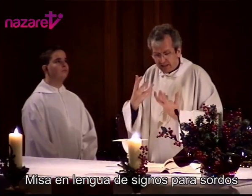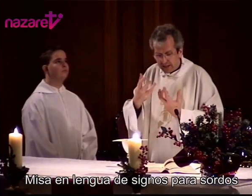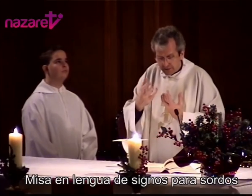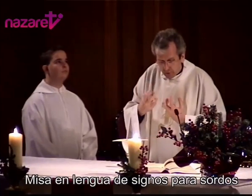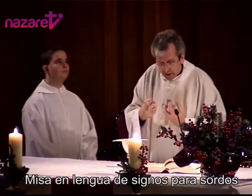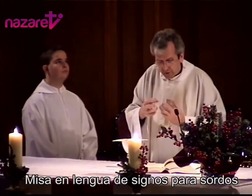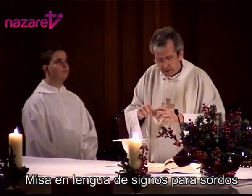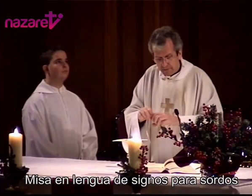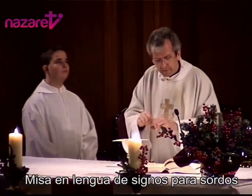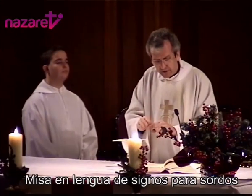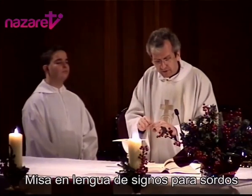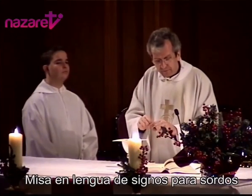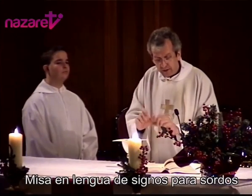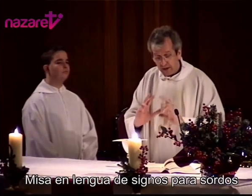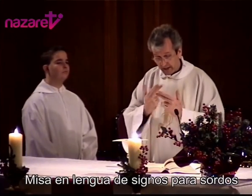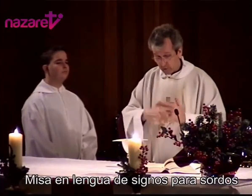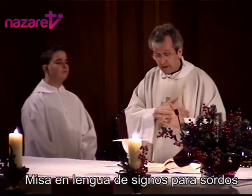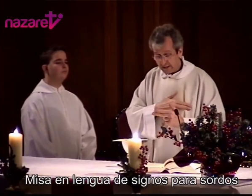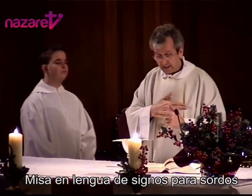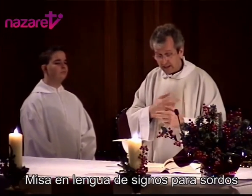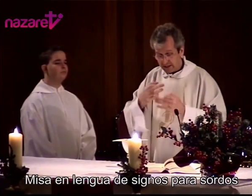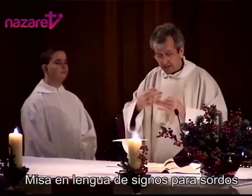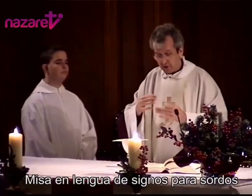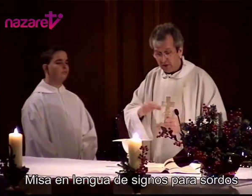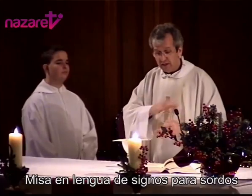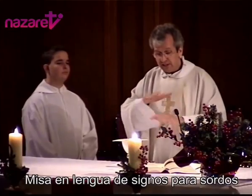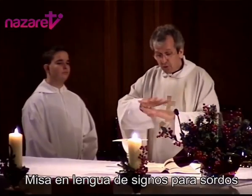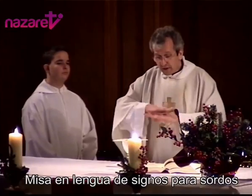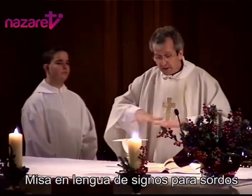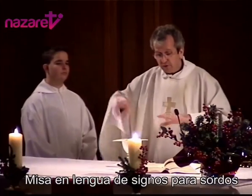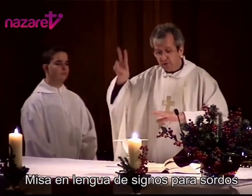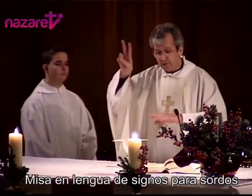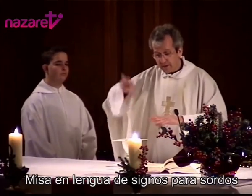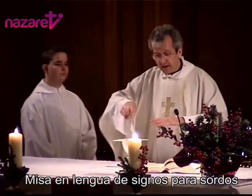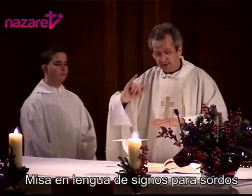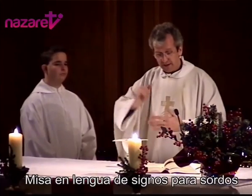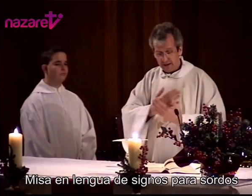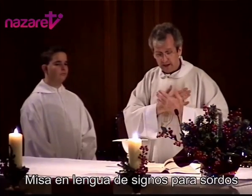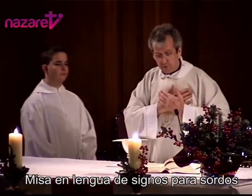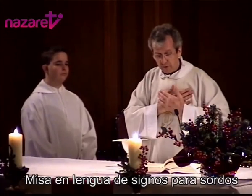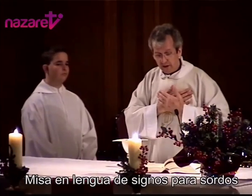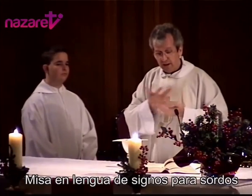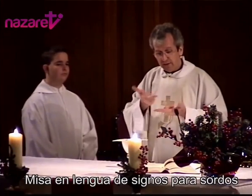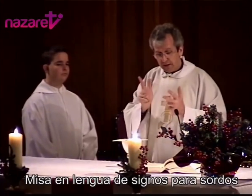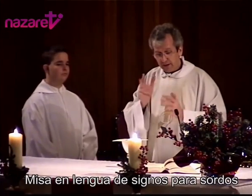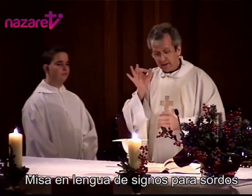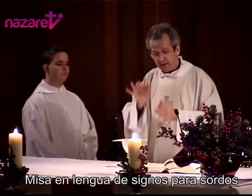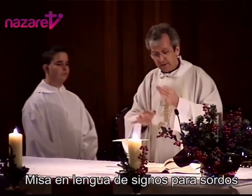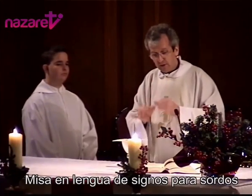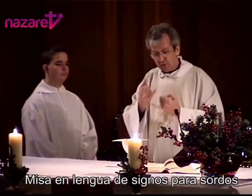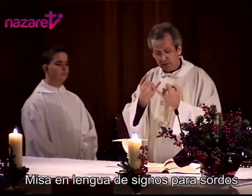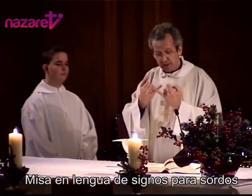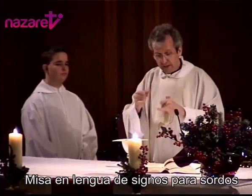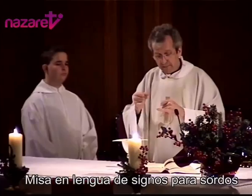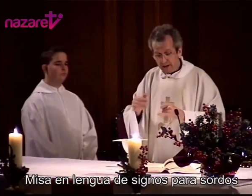se siente explotado y deprimido. Que tu Iglesia, Señor, sea un recinto de verdad y de amor, de libertad,